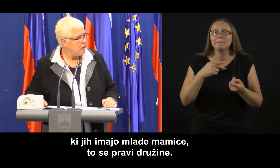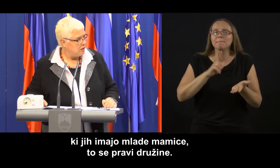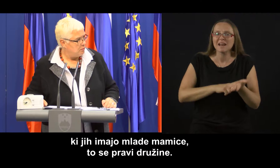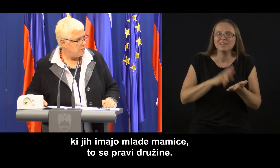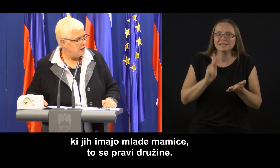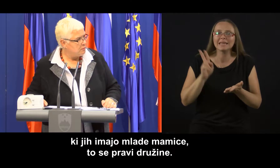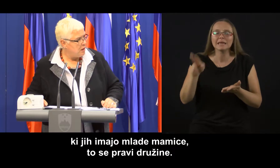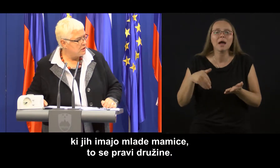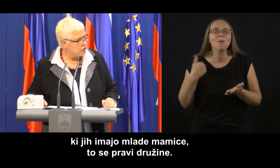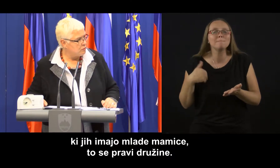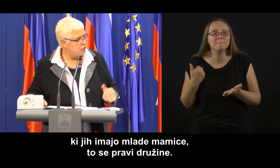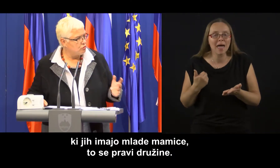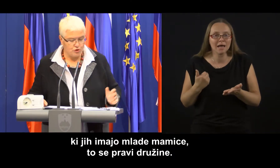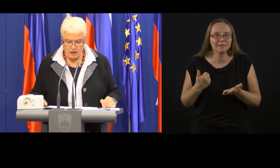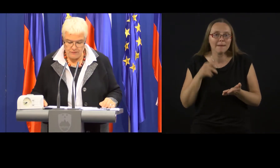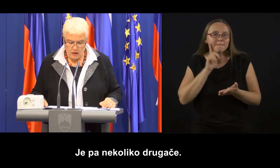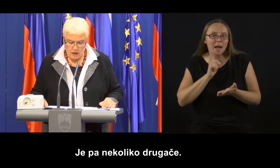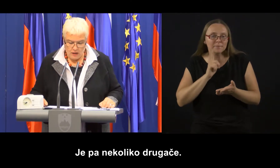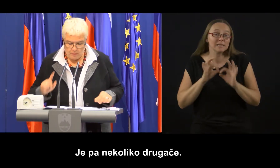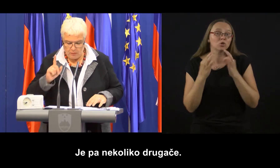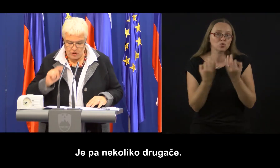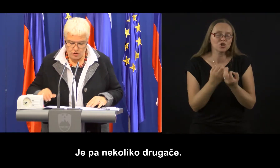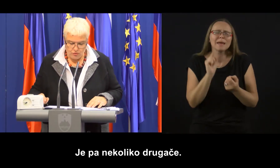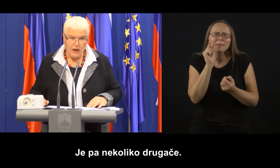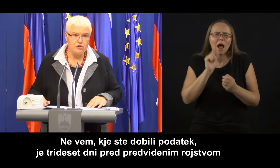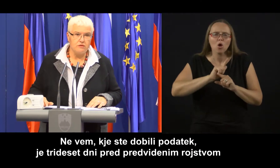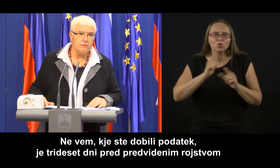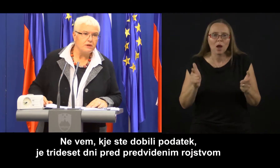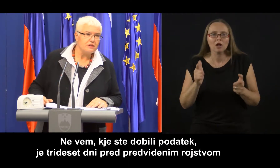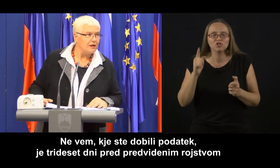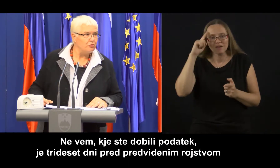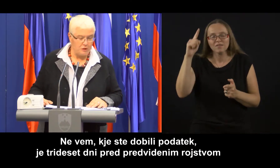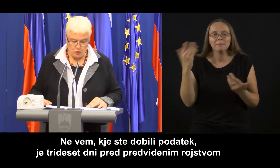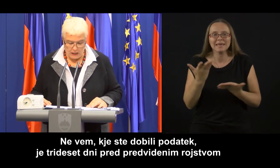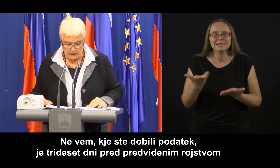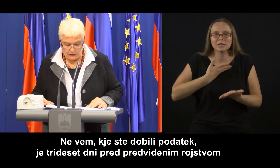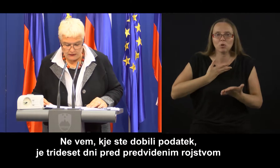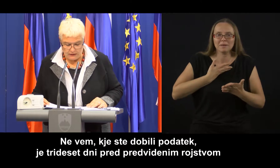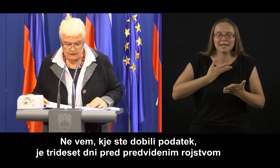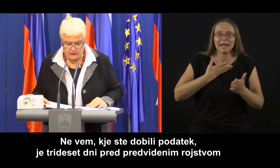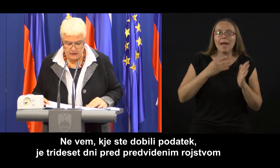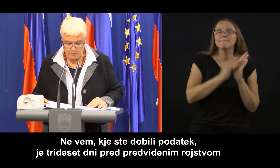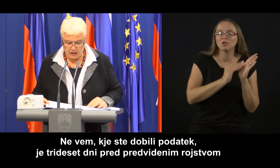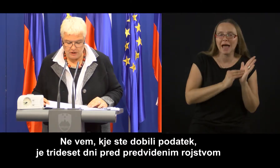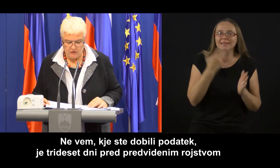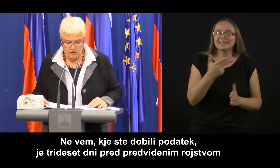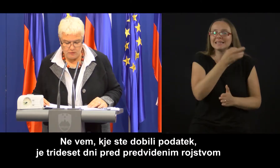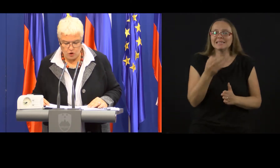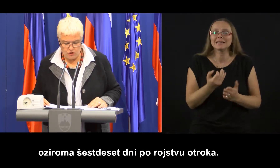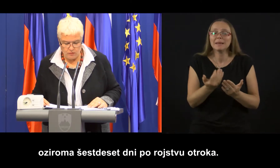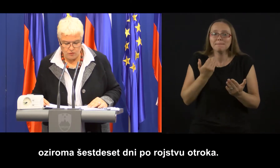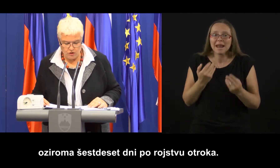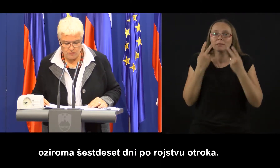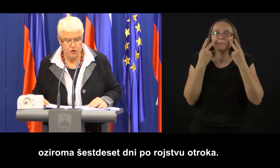imajo mlade mamice, to se pravi družine. Je pa mečkan drugač, ne vem, kje ste dobili podatek, je 30 dni pred